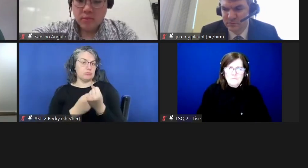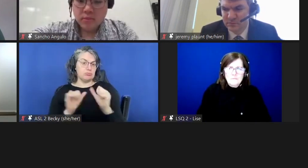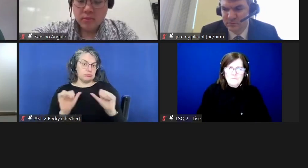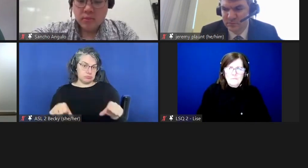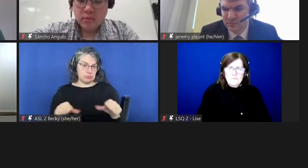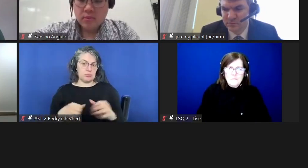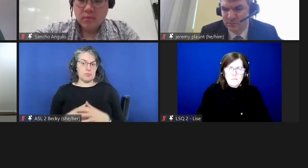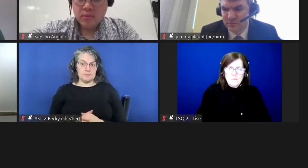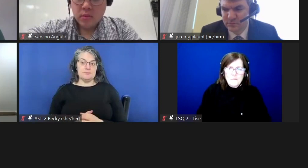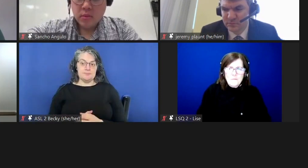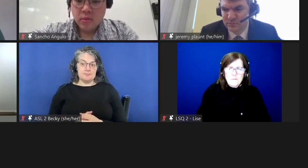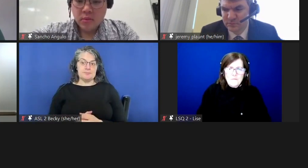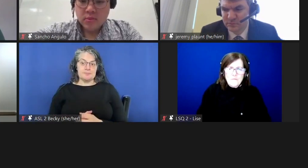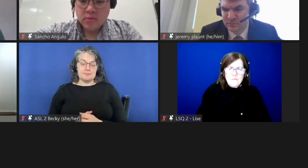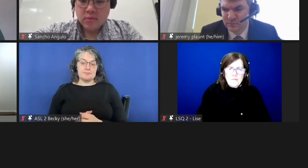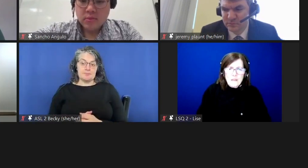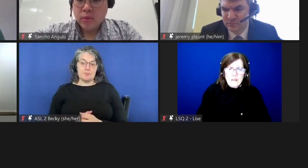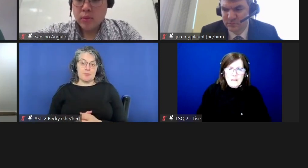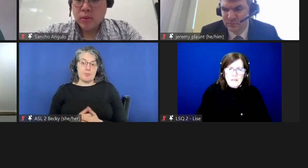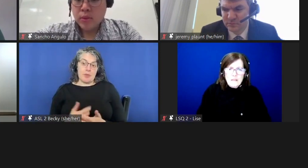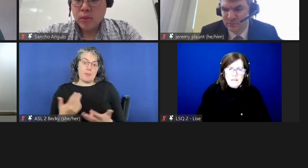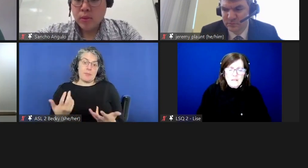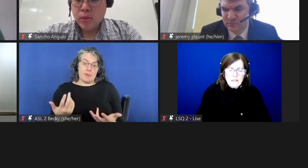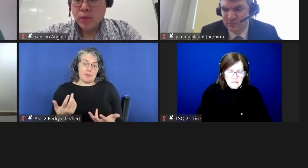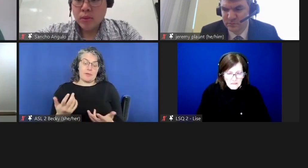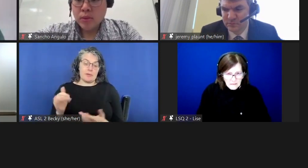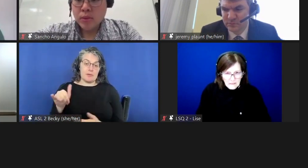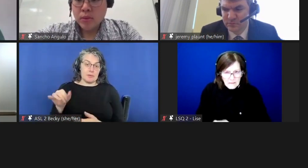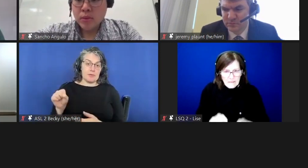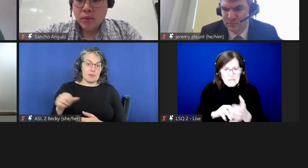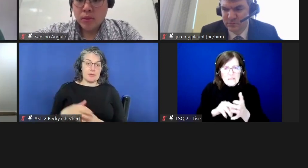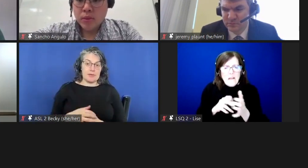En fonction de la situation particulière à laquelle vous êtes confronté.